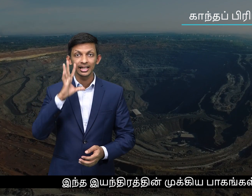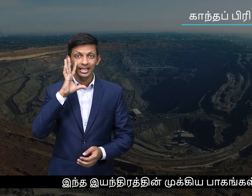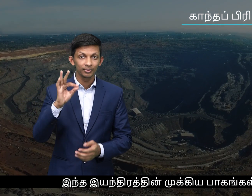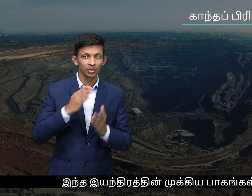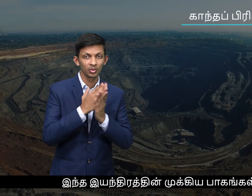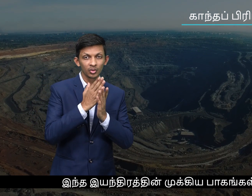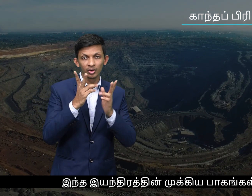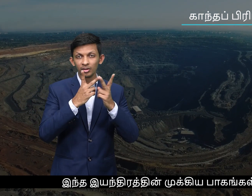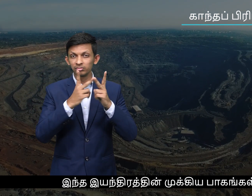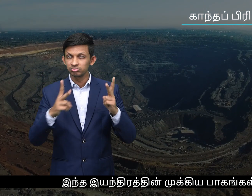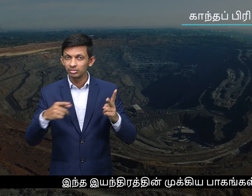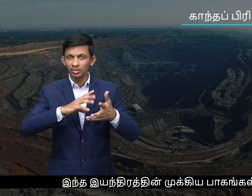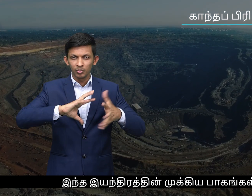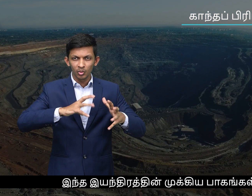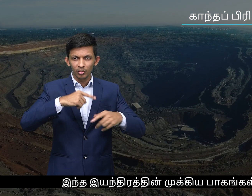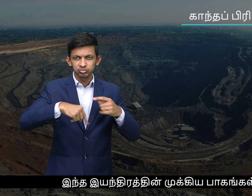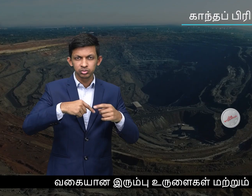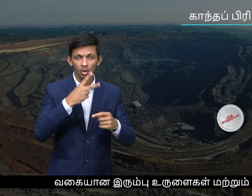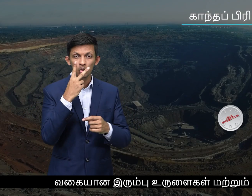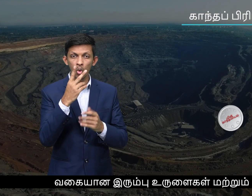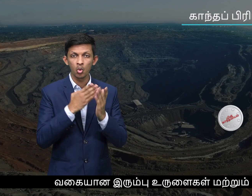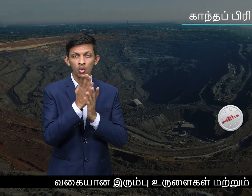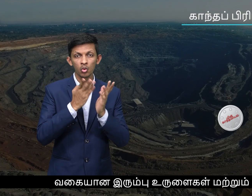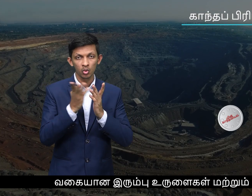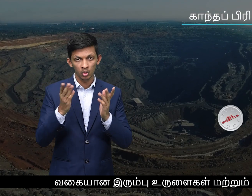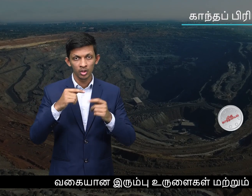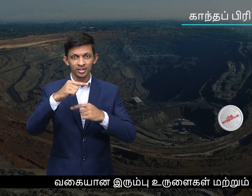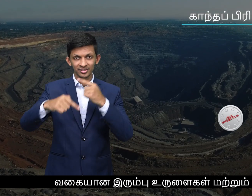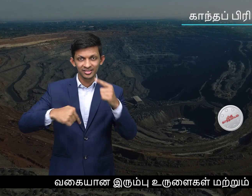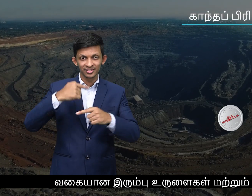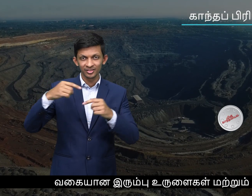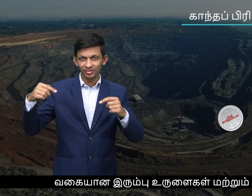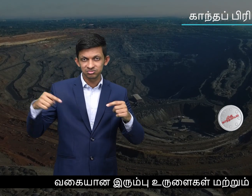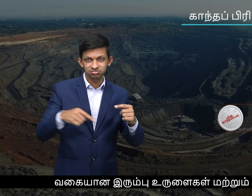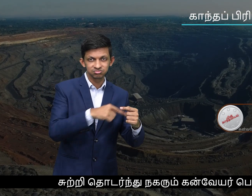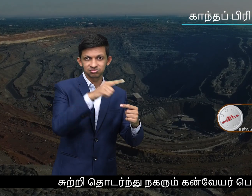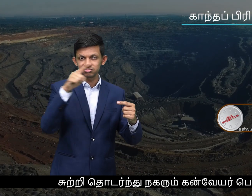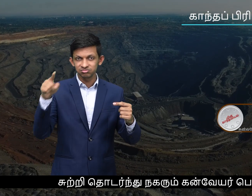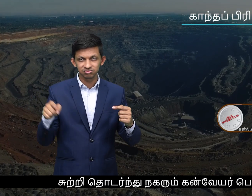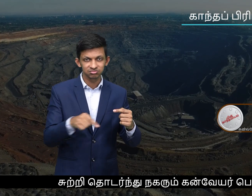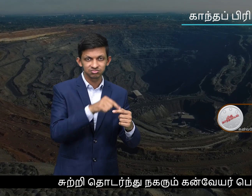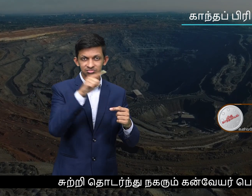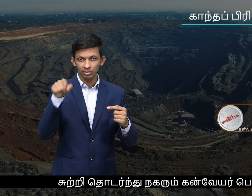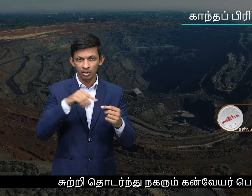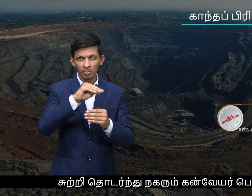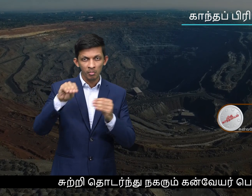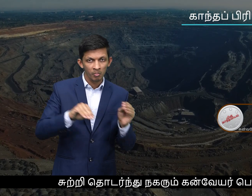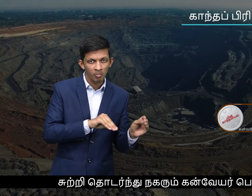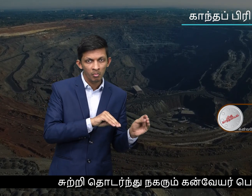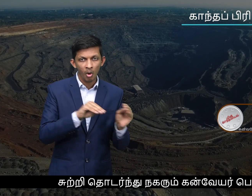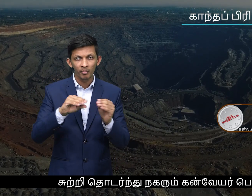இந்த இயந்திரத்தின் முக்கிய பாகங்கள் இரண்டு வகையான இரும்பு உருளைகள் மற்றும் அவற்றை சுற்றி தொடர்ந்து